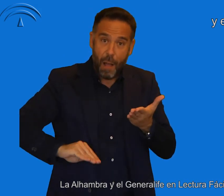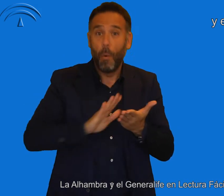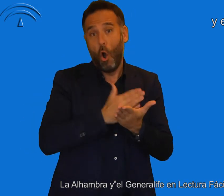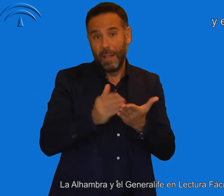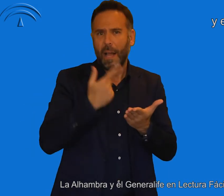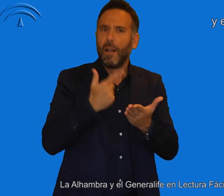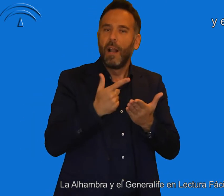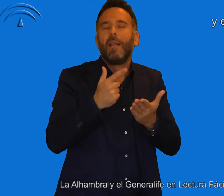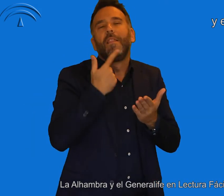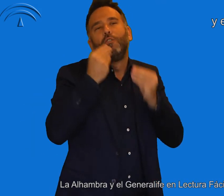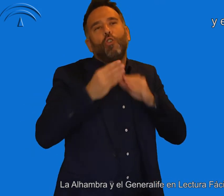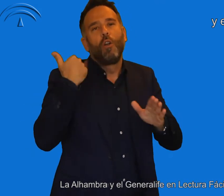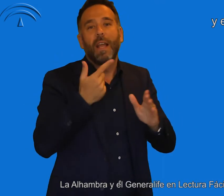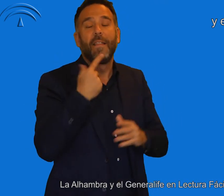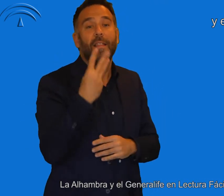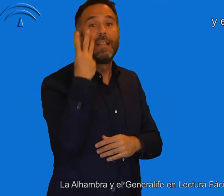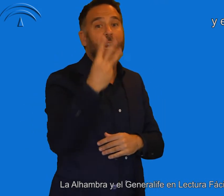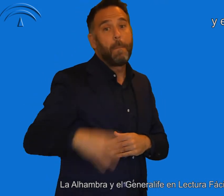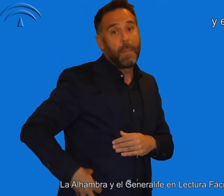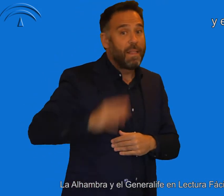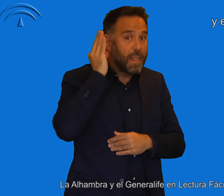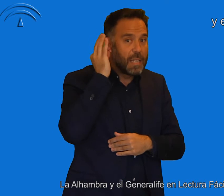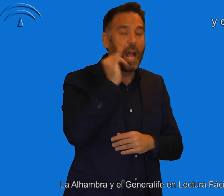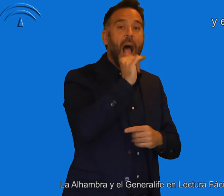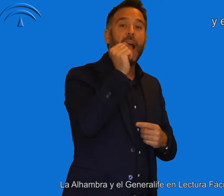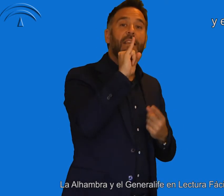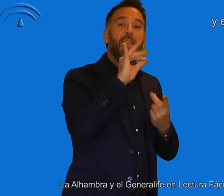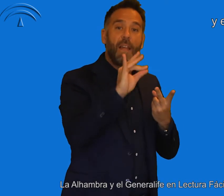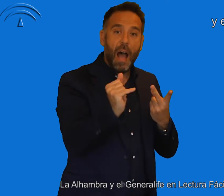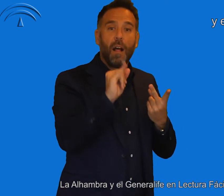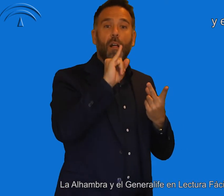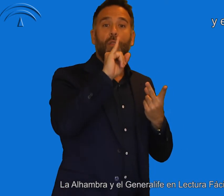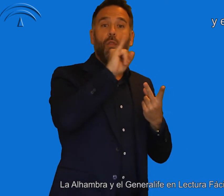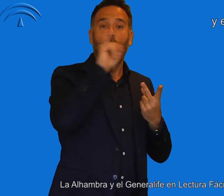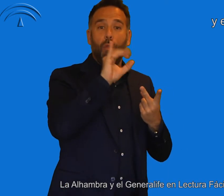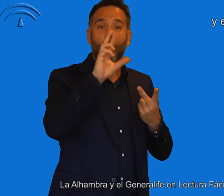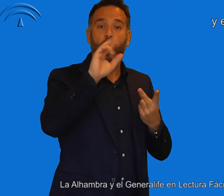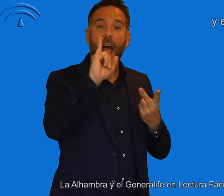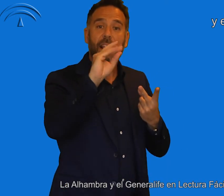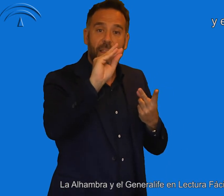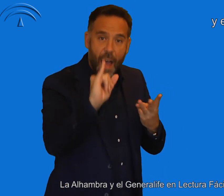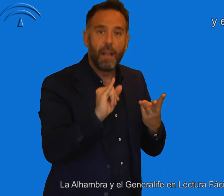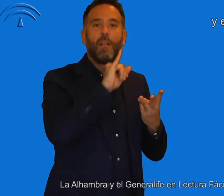Habla de 3 princesas: Zaida, Zoraida y Zoraida.